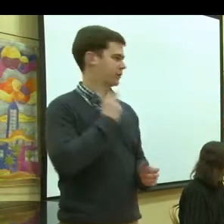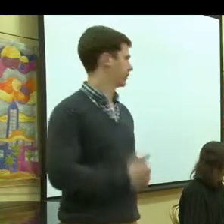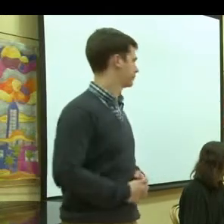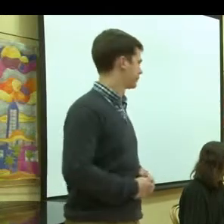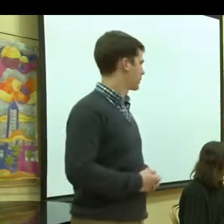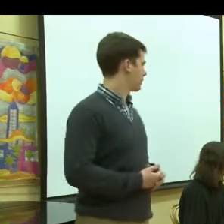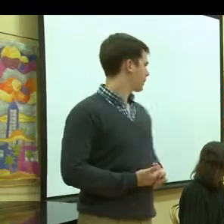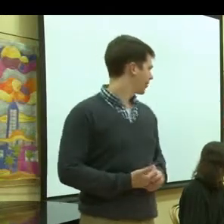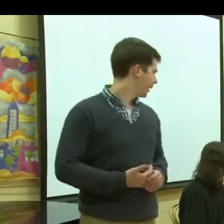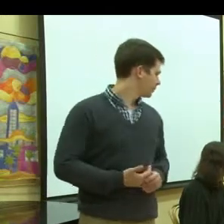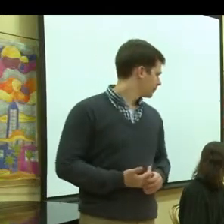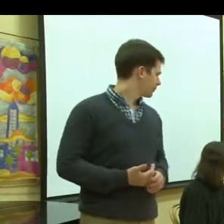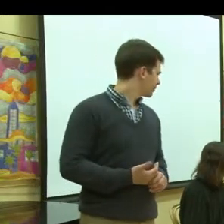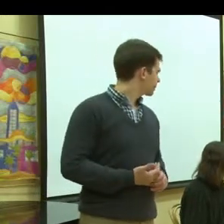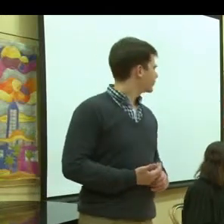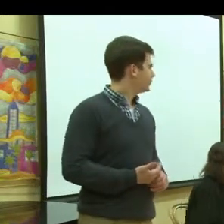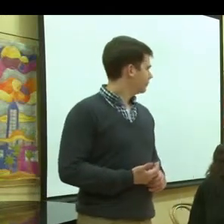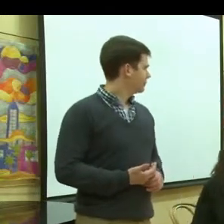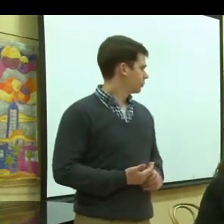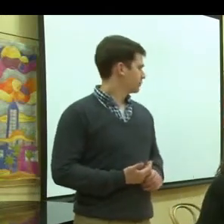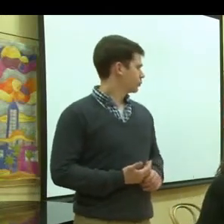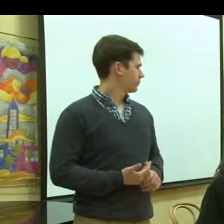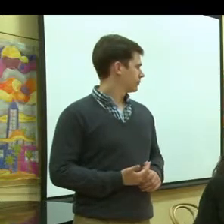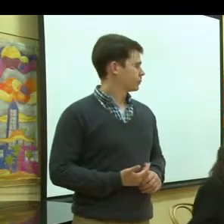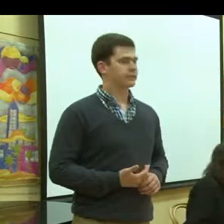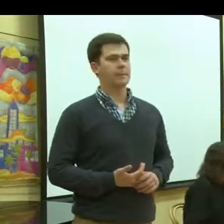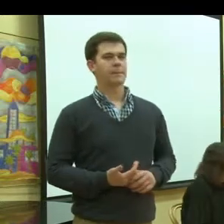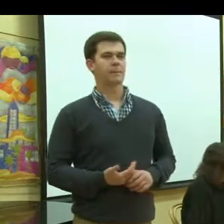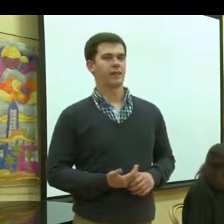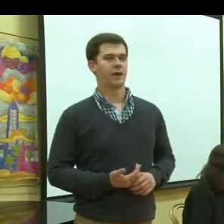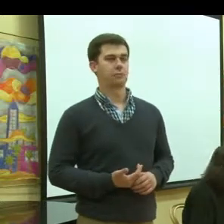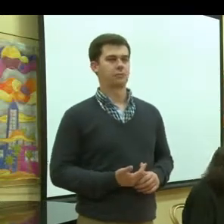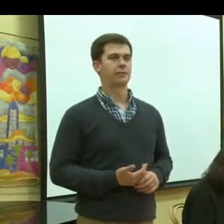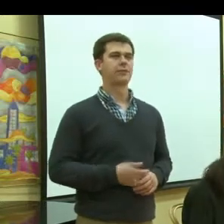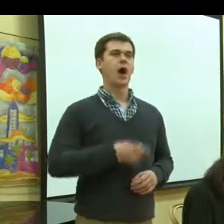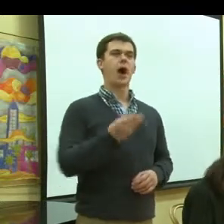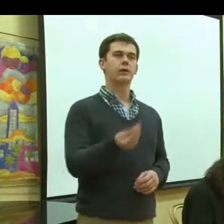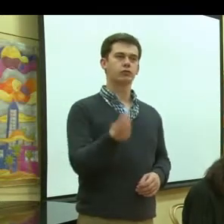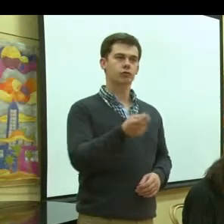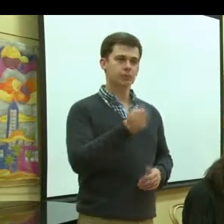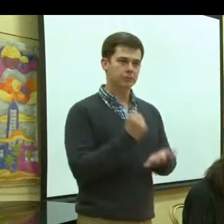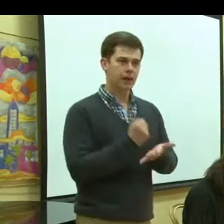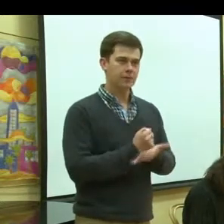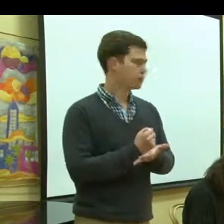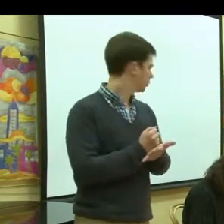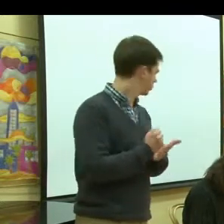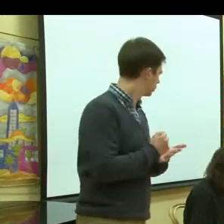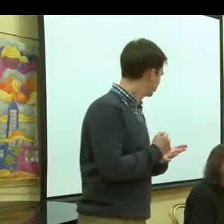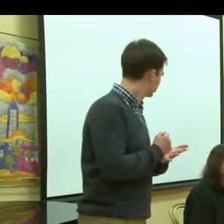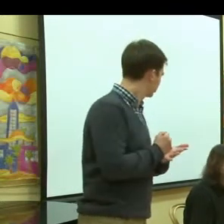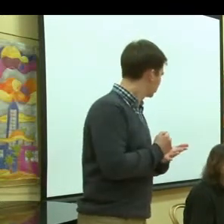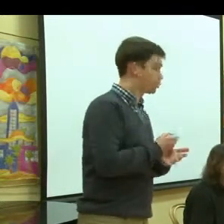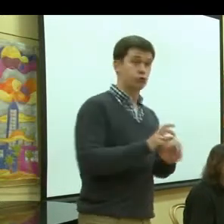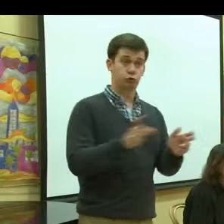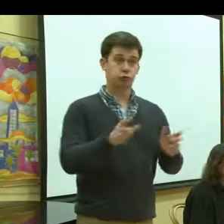i wsypujemy nowe. Con respecto a la última pregunta que me hiciste. I tak, jeżeli chodzi o. Czy my